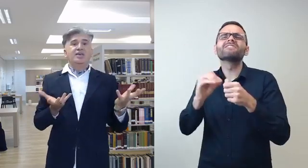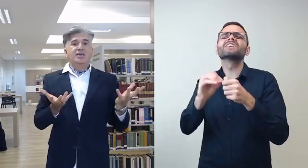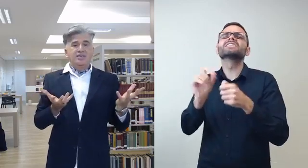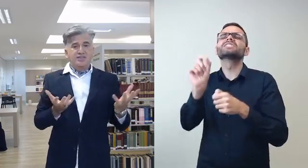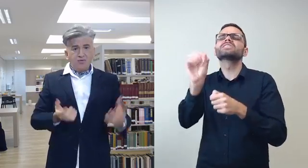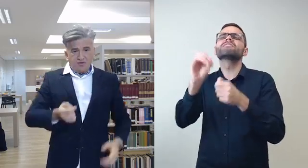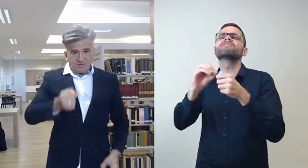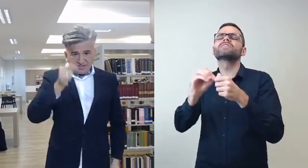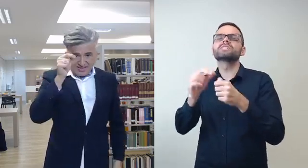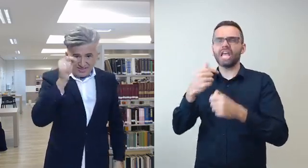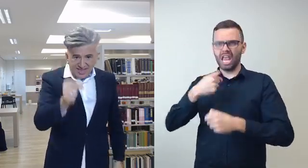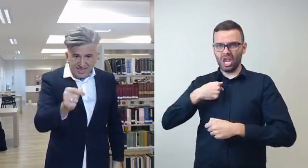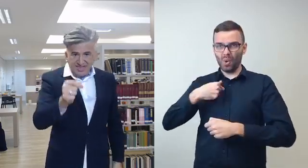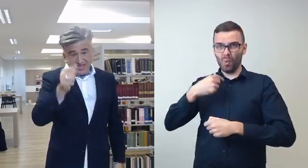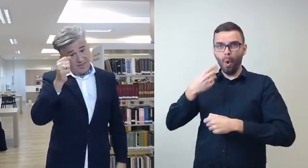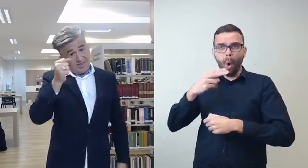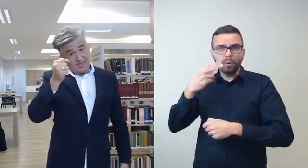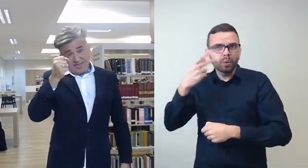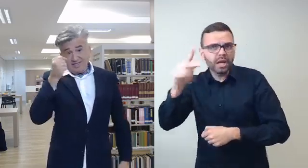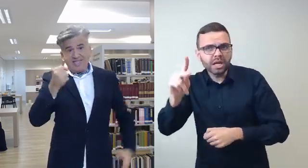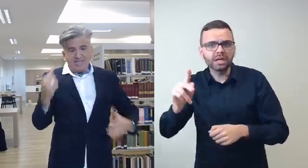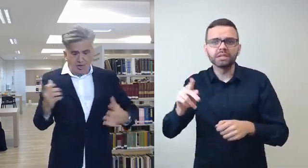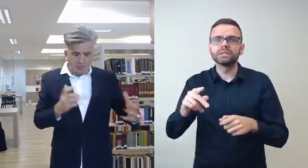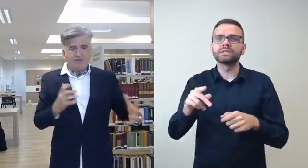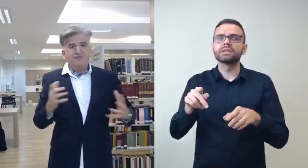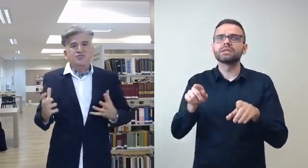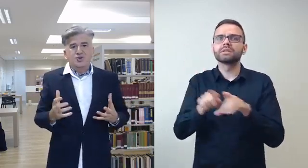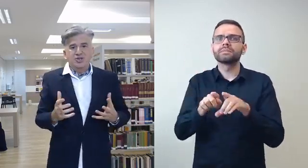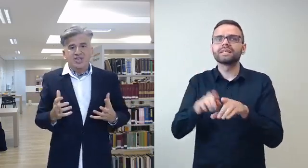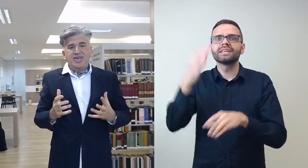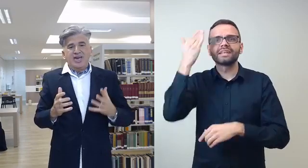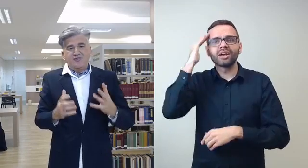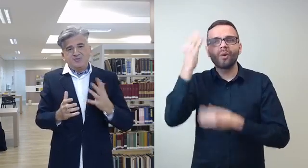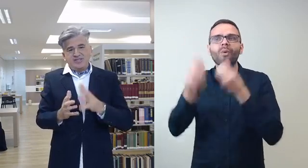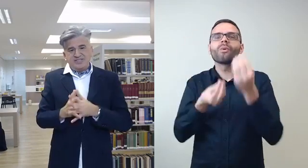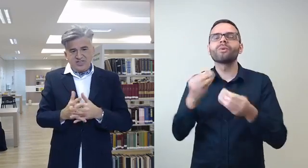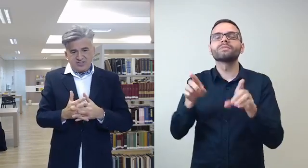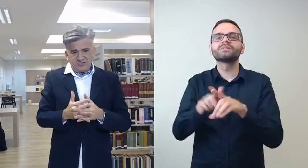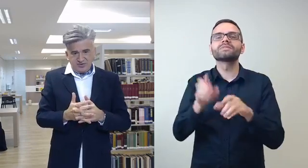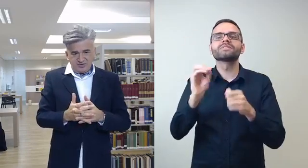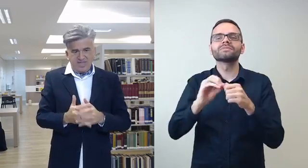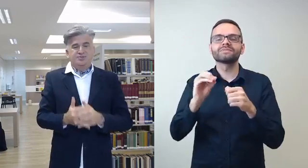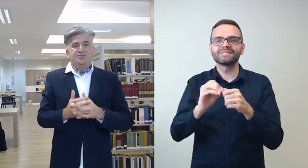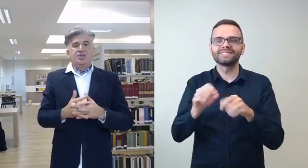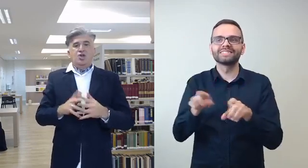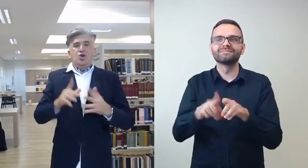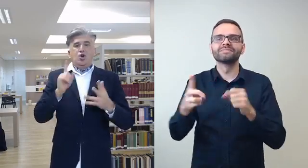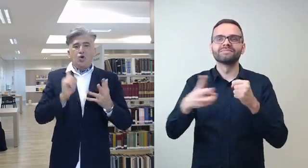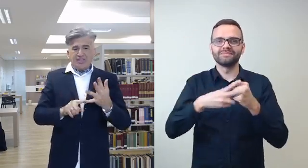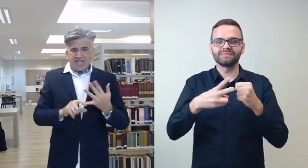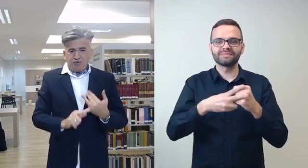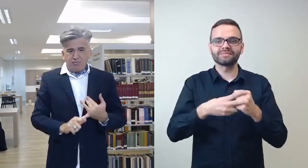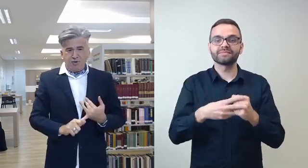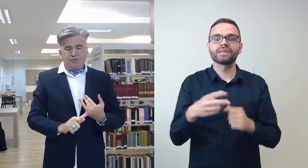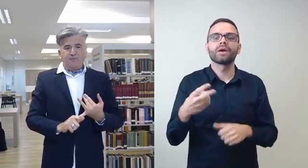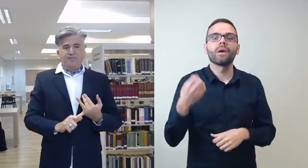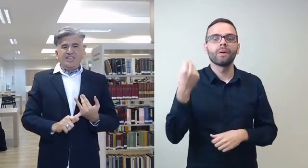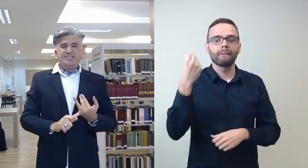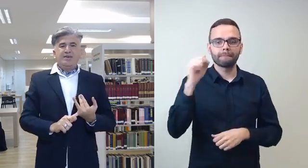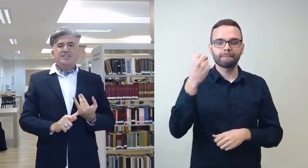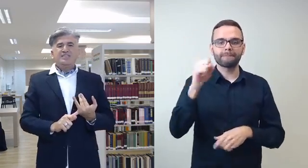quem? Então, você tem que entender como é que funciona a voz passiva e ativa dos verbos. 8º